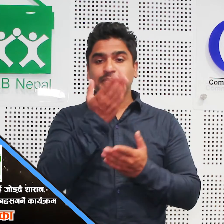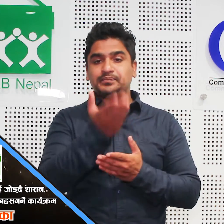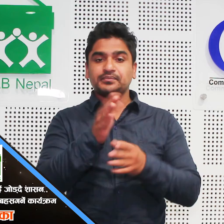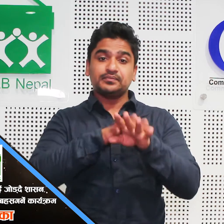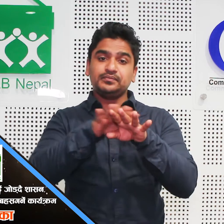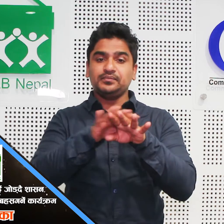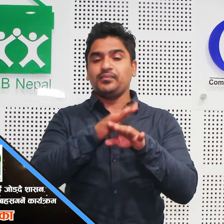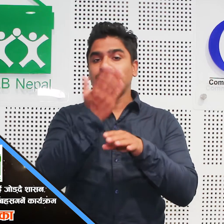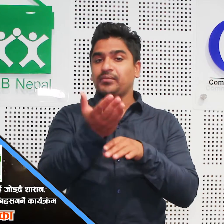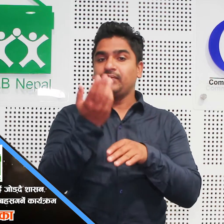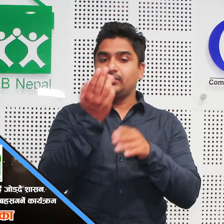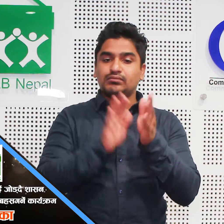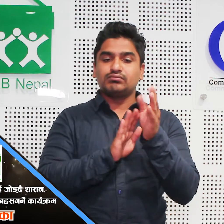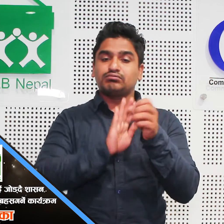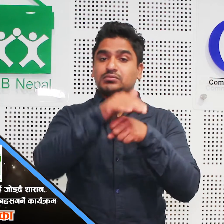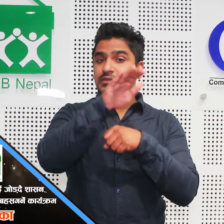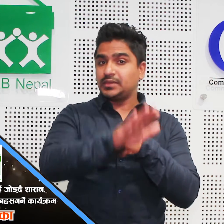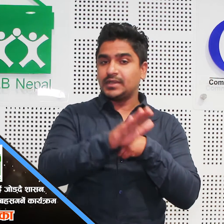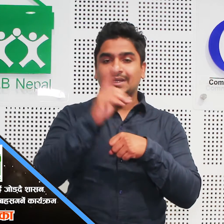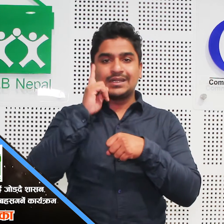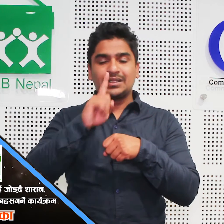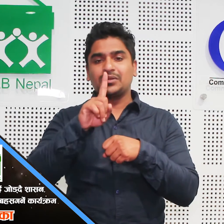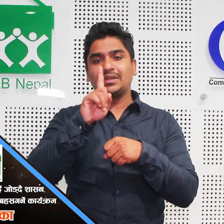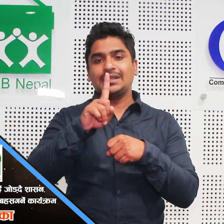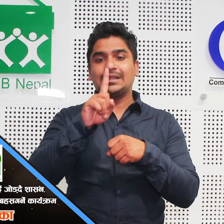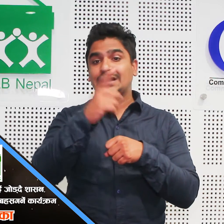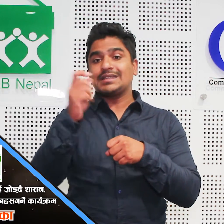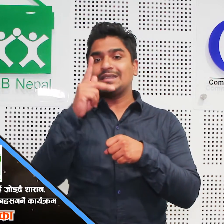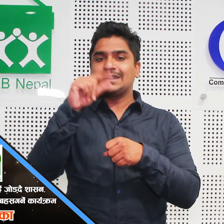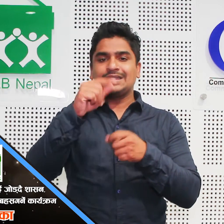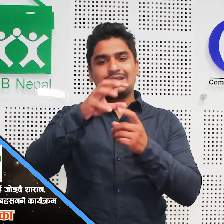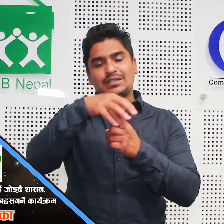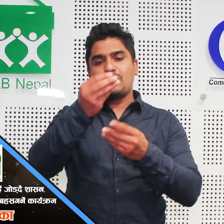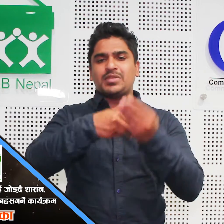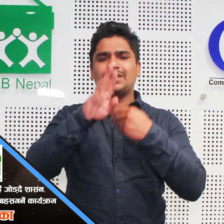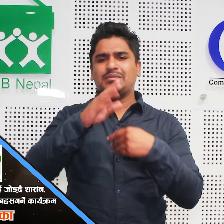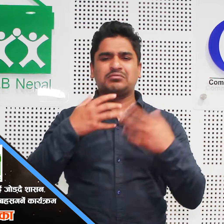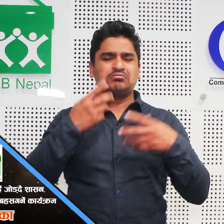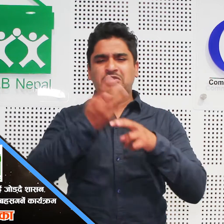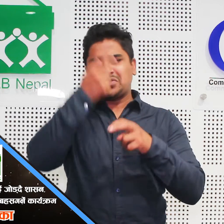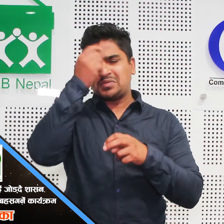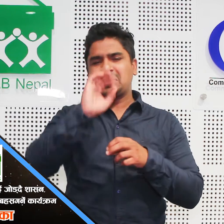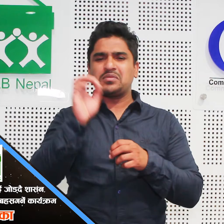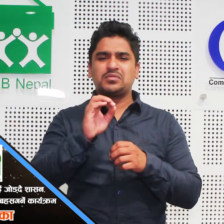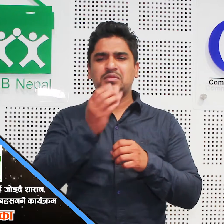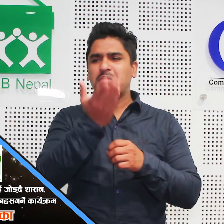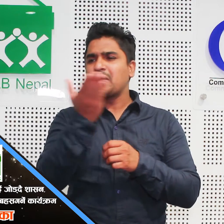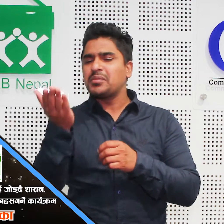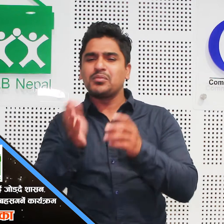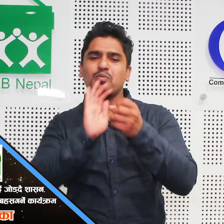अत्यधिक मात्रामा बढ्दो छ र दिनको 1 क्विन्टल च्याउ हामीले अहिले बेचिरहेछौँ। हामीलाई असर छैन, हामीलाई त अझै माग बढ्दो छ। यो त किनकि हामीले गर्ने चिज भने